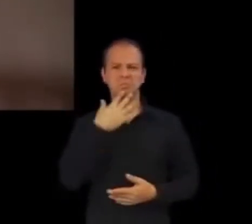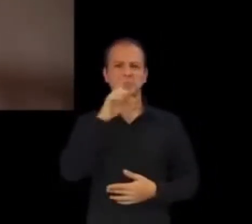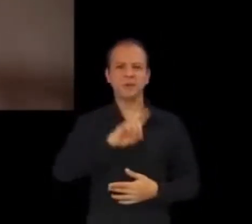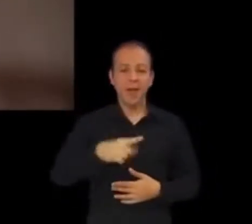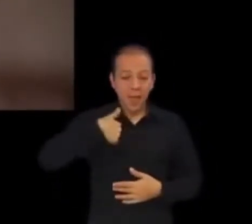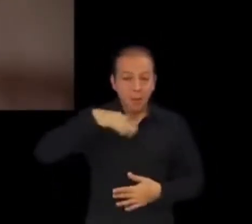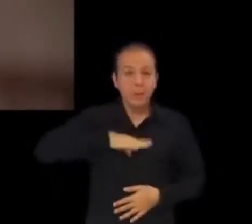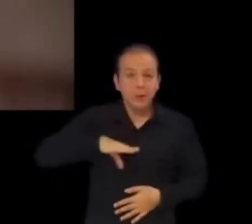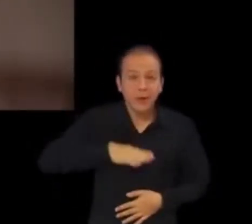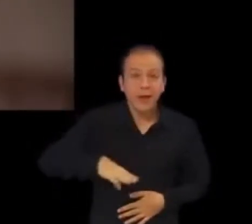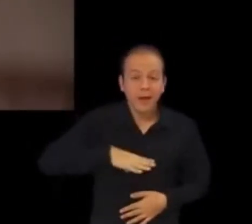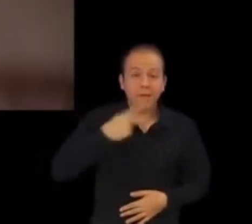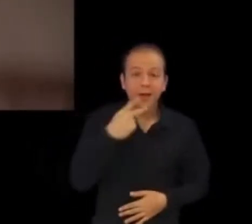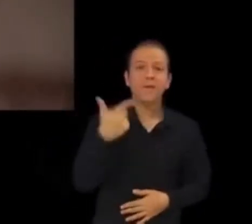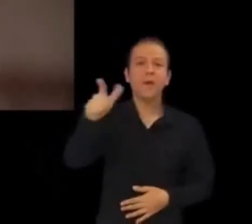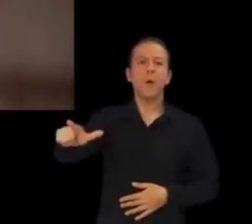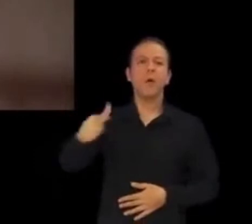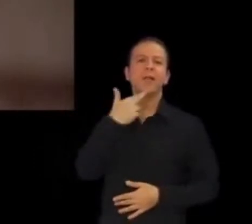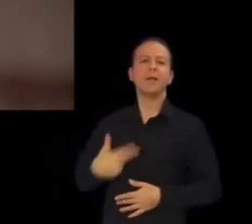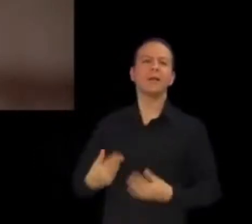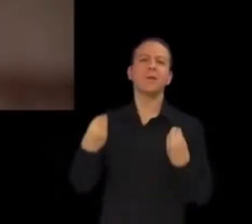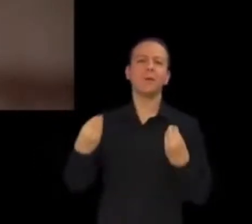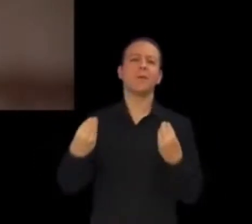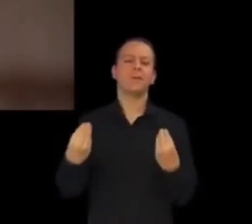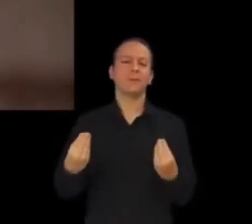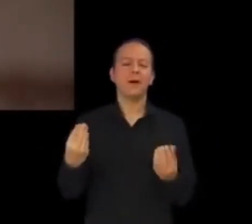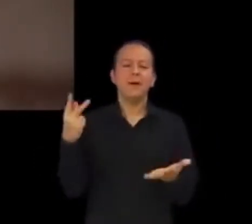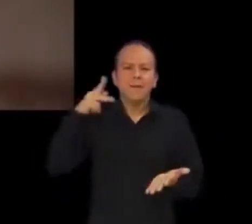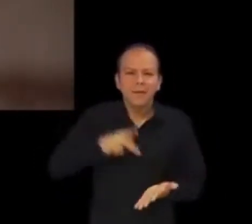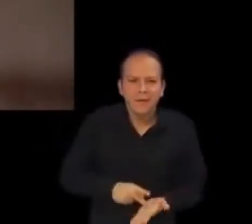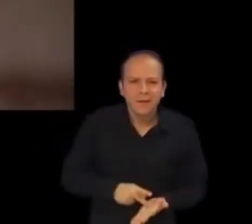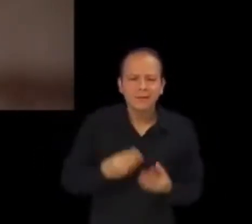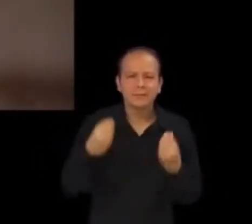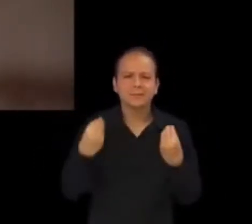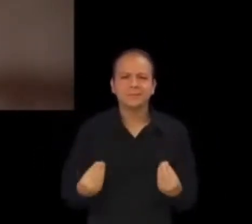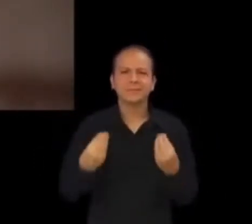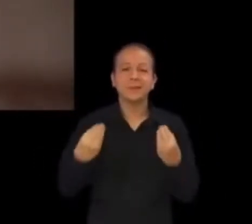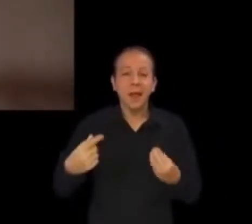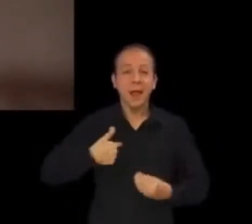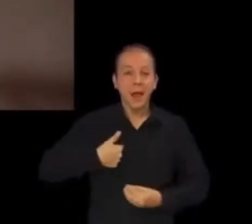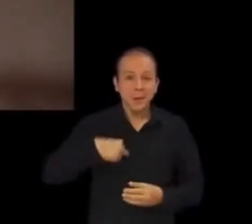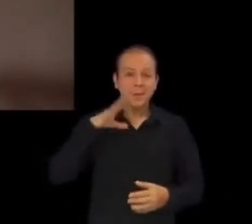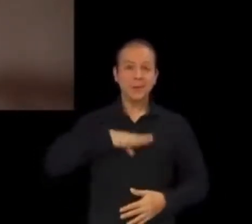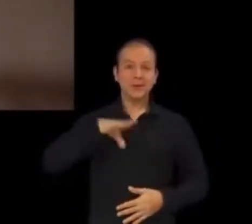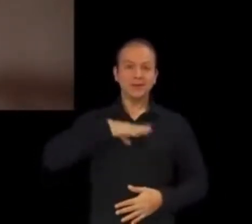essa? Eu tô falando português, você fala outra língua, como a mulher, desculpa.